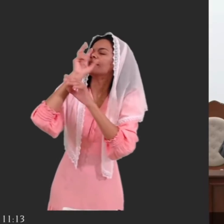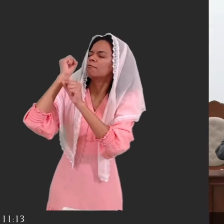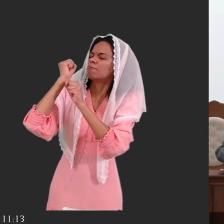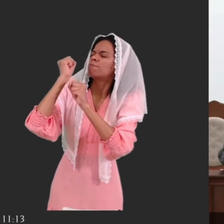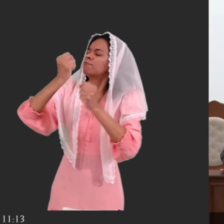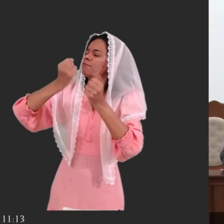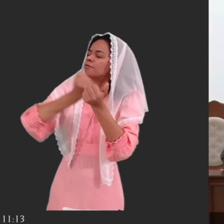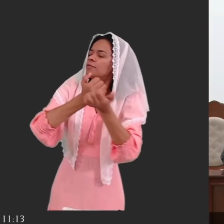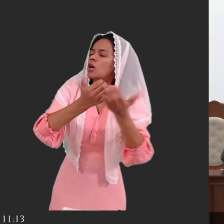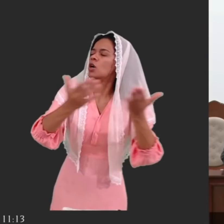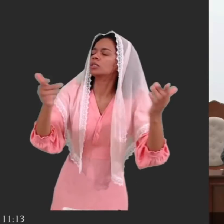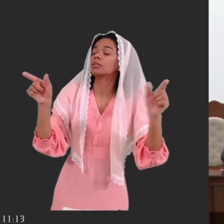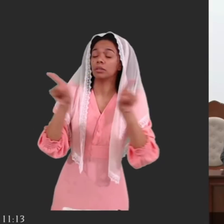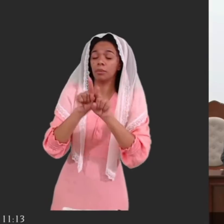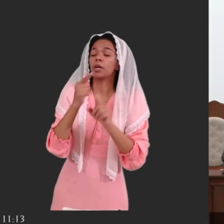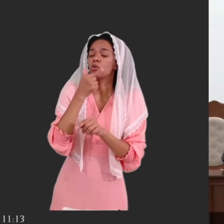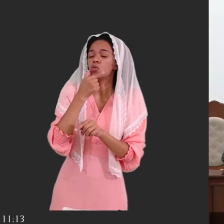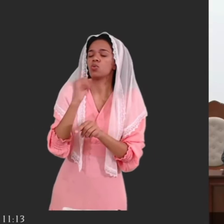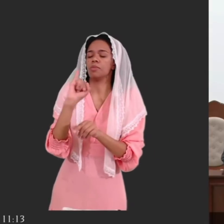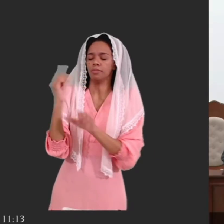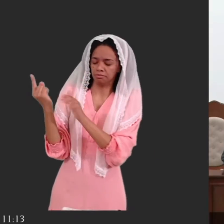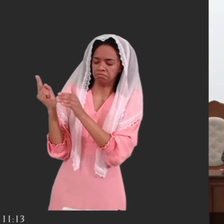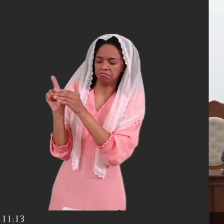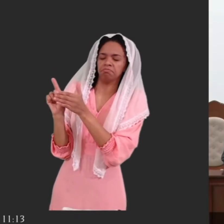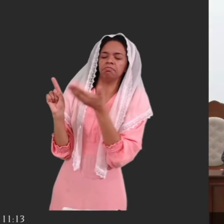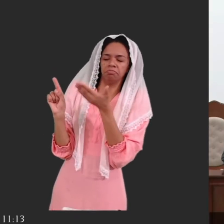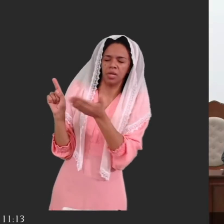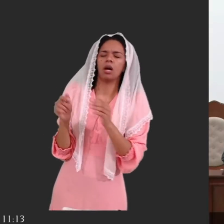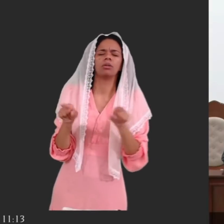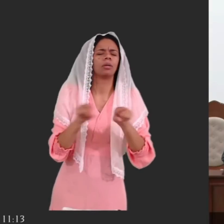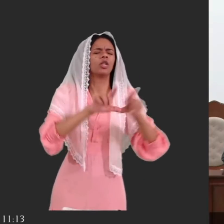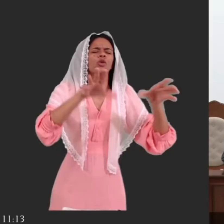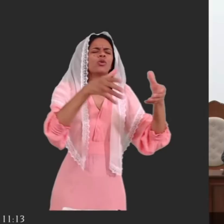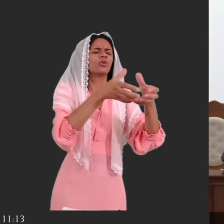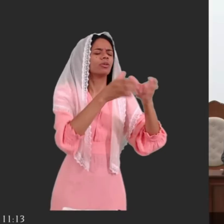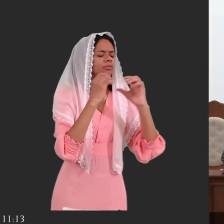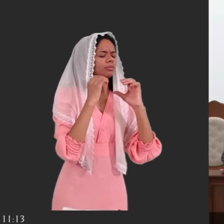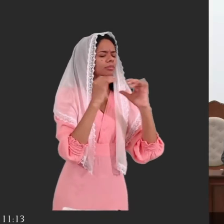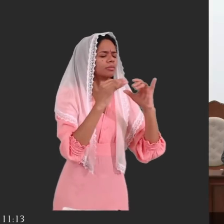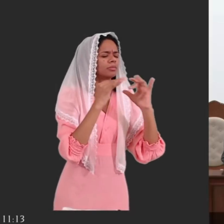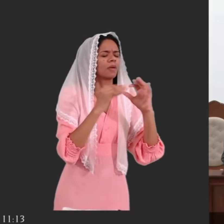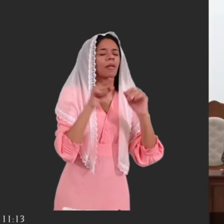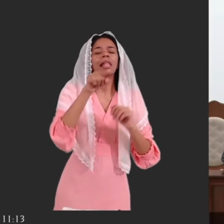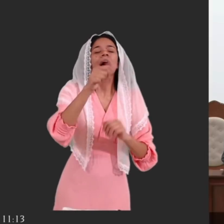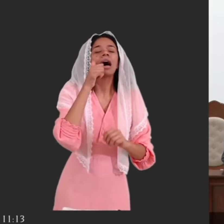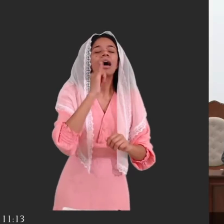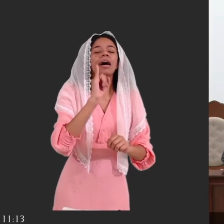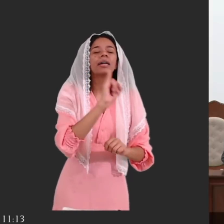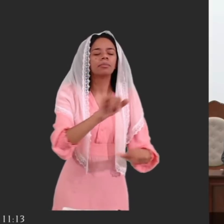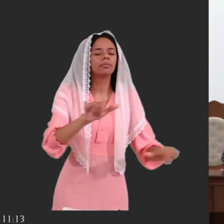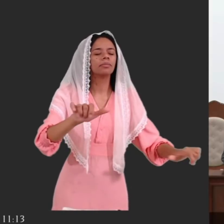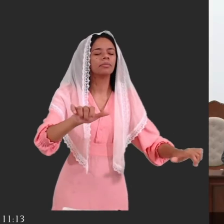aqui presentes, para o teu servo que presidiu, para esta orquestra maravilhosa, pela tua serva que tocou no